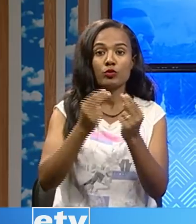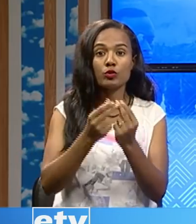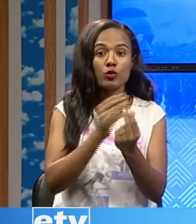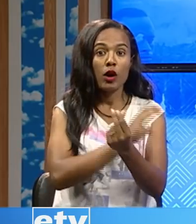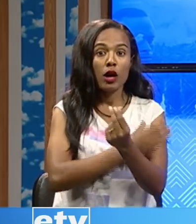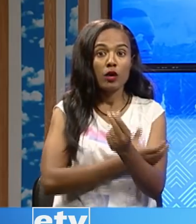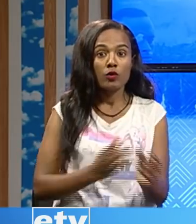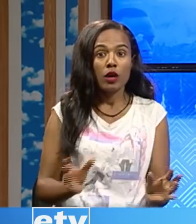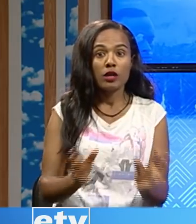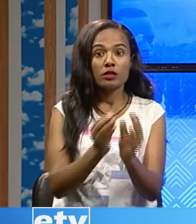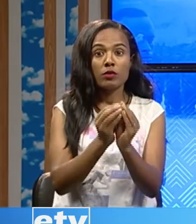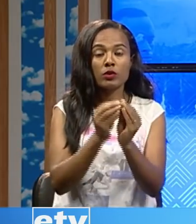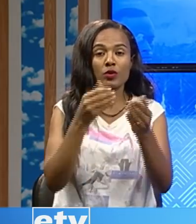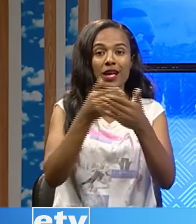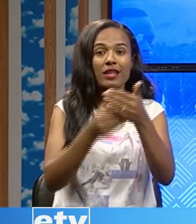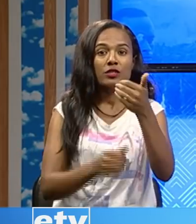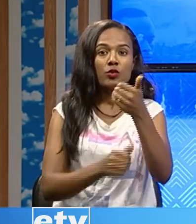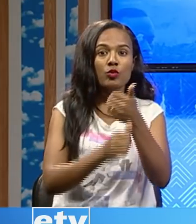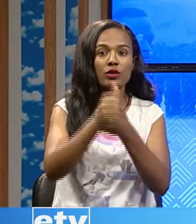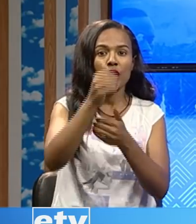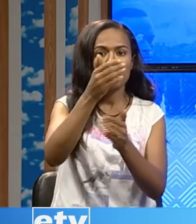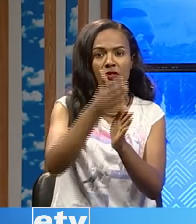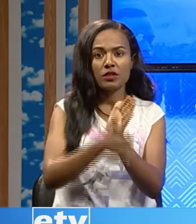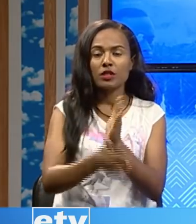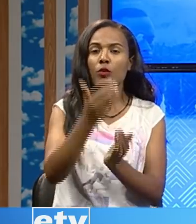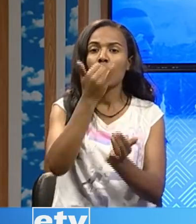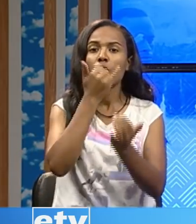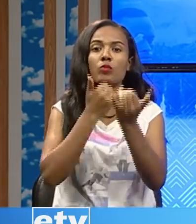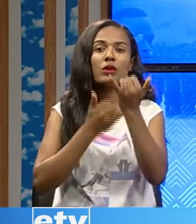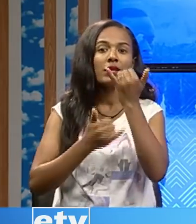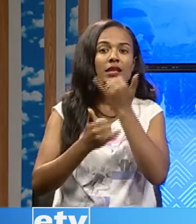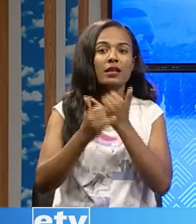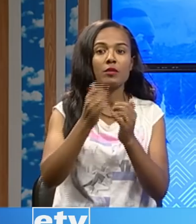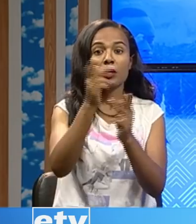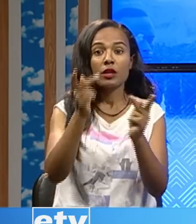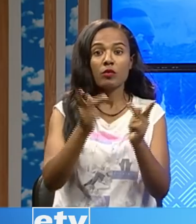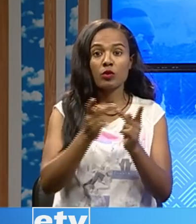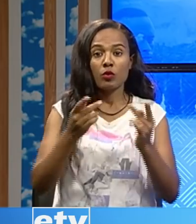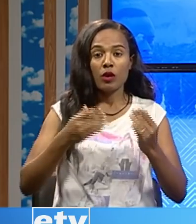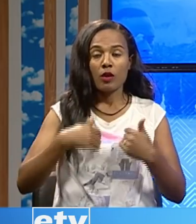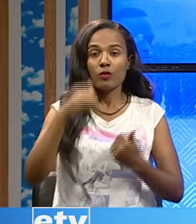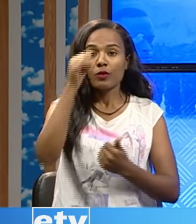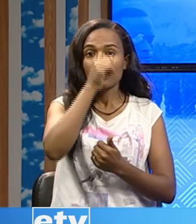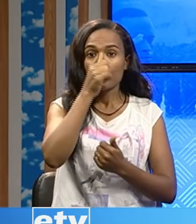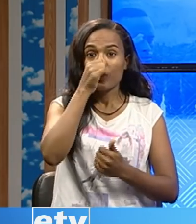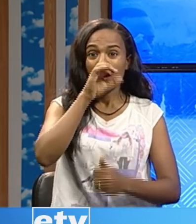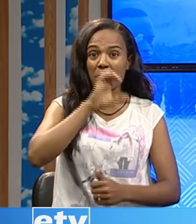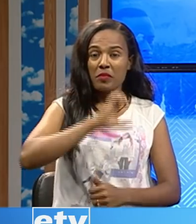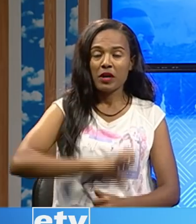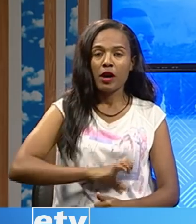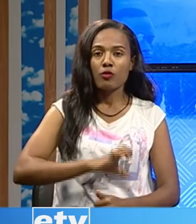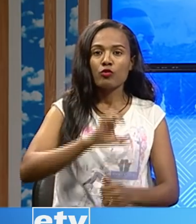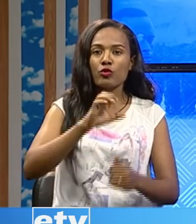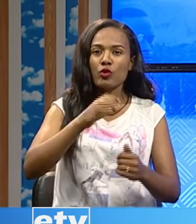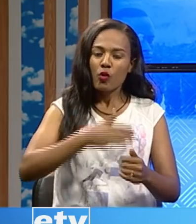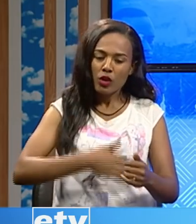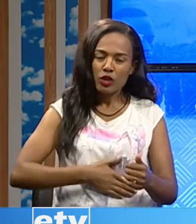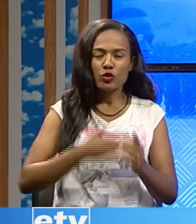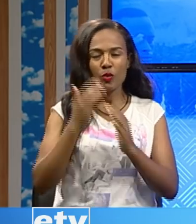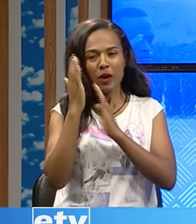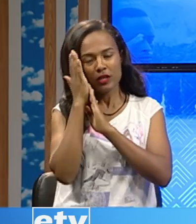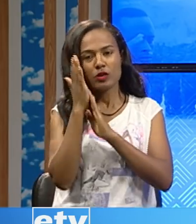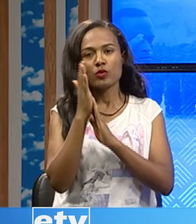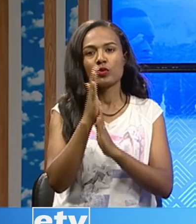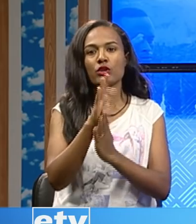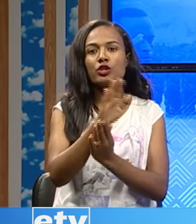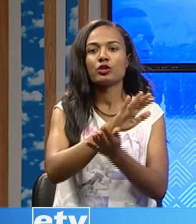አሰባስቦ ያደረሰው ጥቃት የፈጸመው በደል ሁሉ በየቦታው ባሉ ኢትዮጵያን በካዱ ለሆዳቸው ባደሩ የሽብር